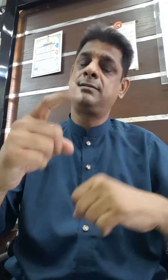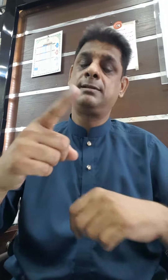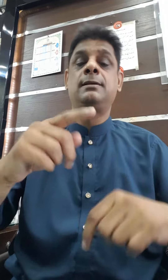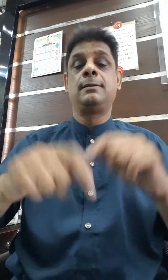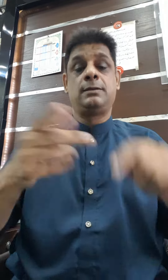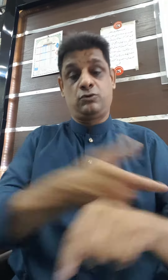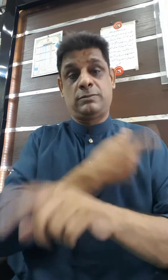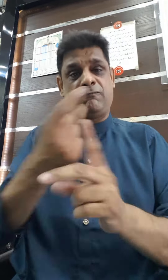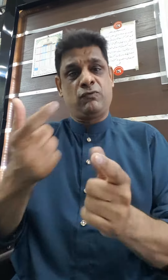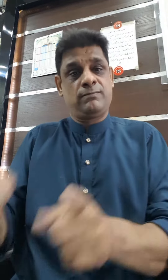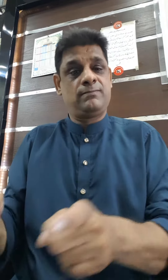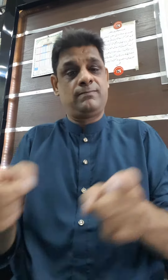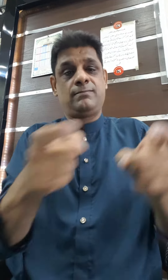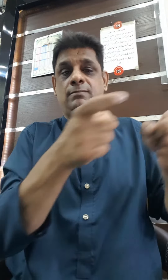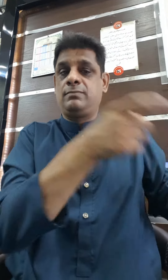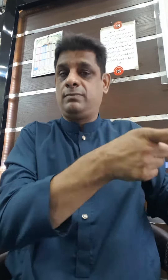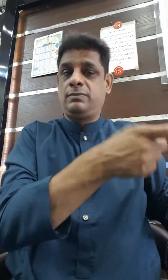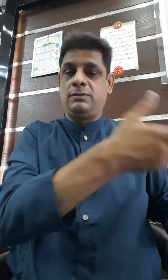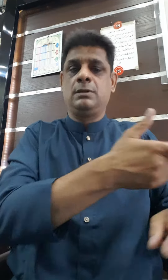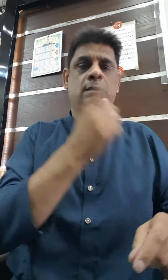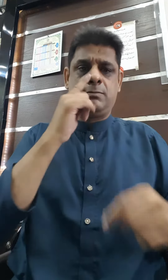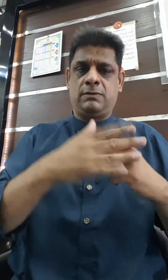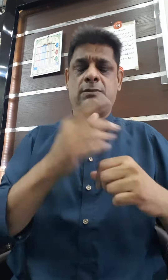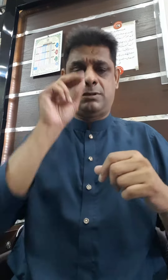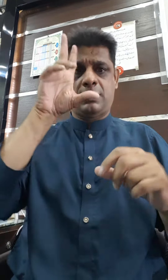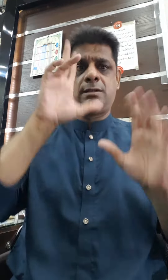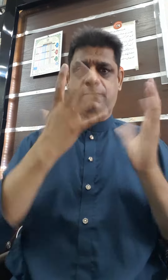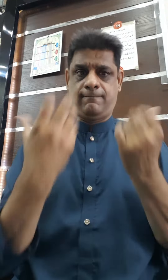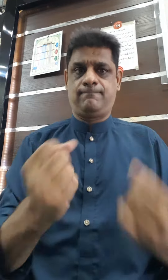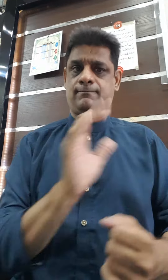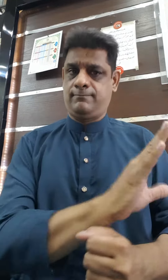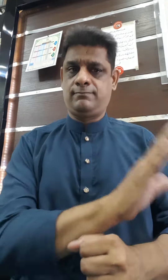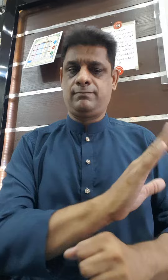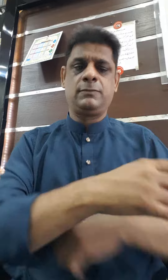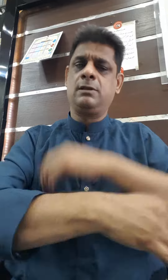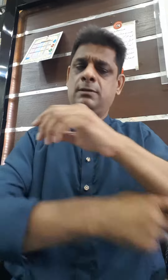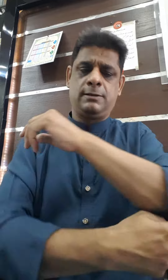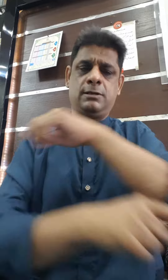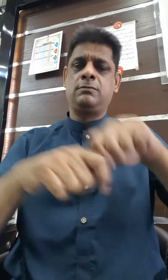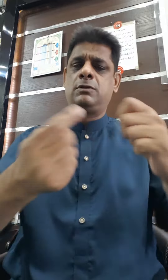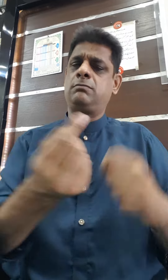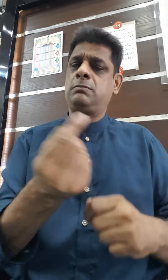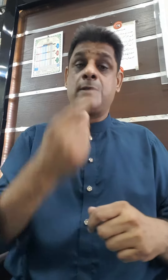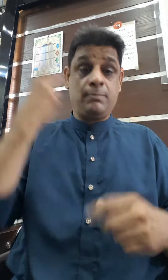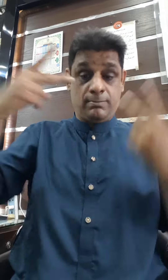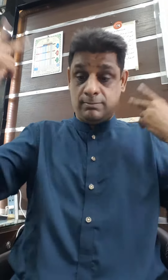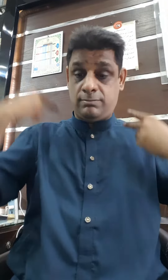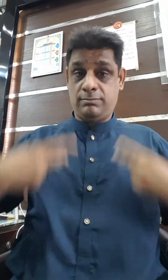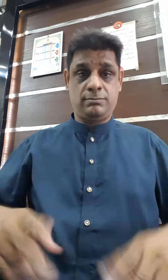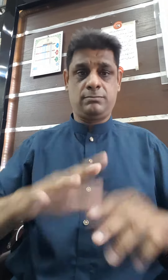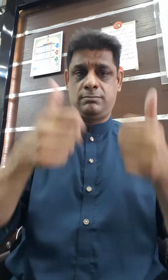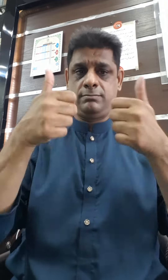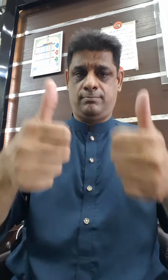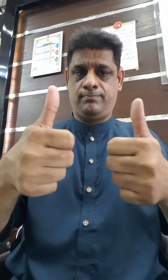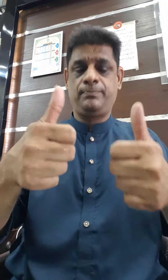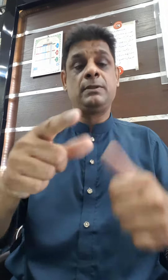अब कुछ बनता तो है ये जो सब मैं ये तारक साहब के 100 रुपये बचेंगे। तारक साहब दस साल